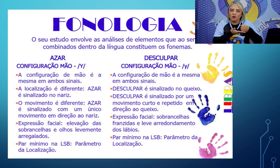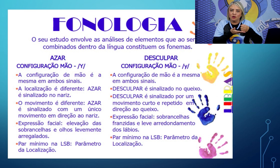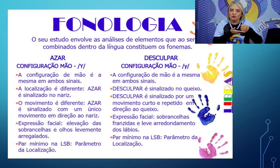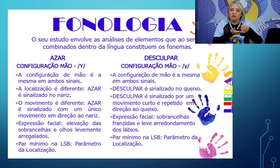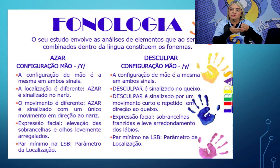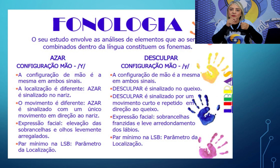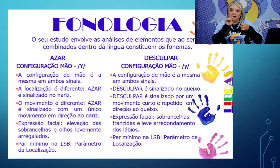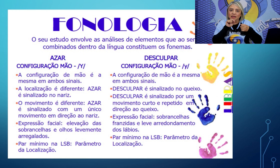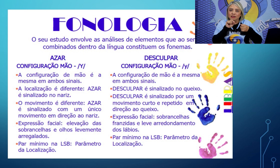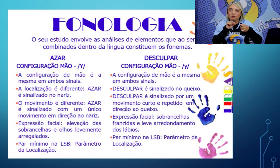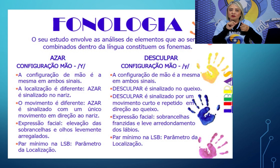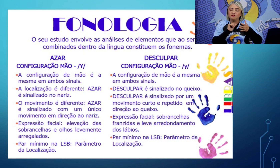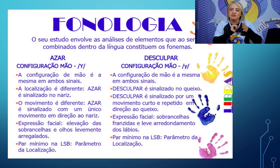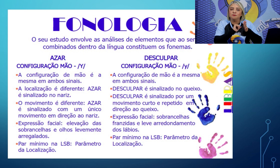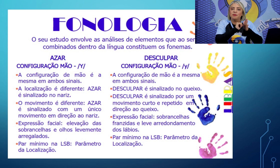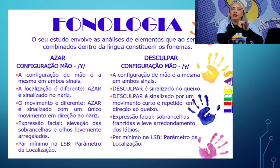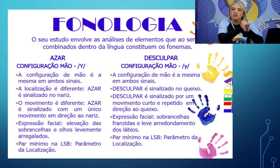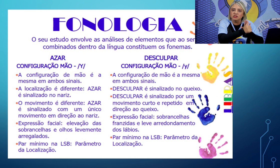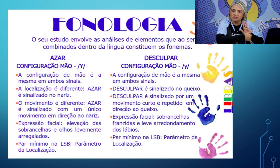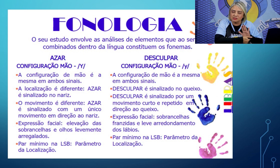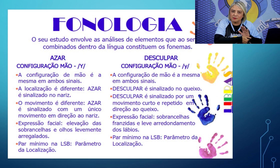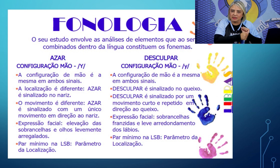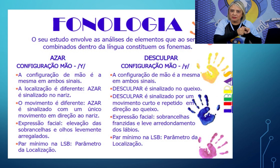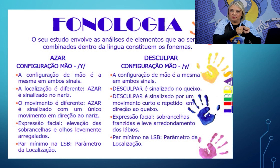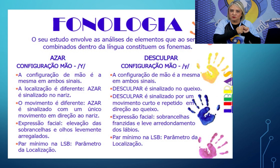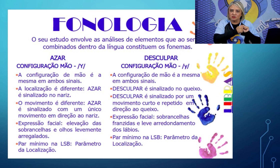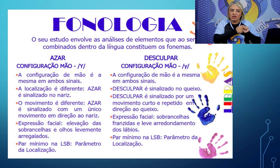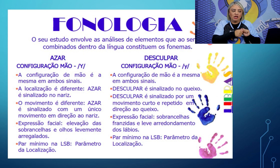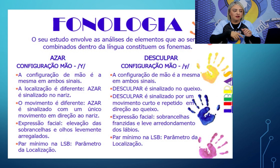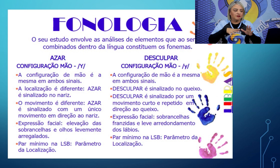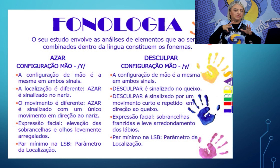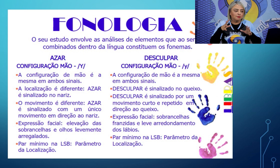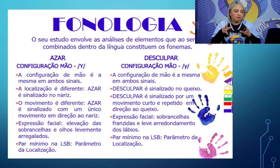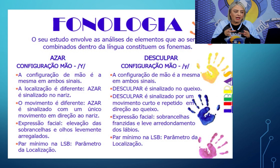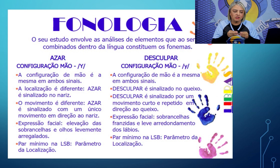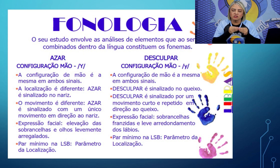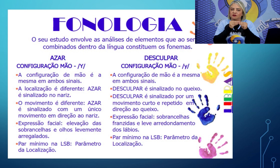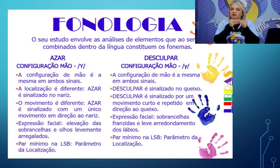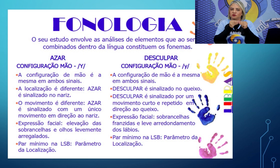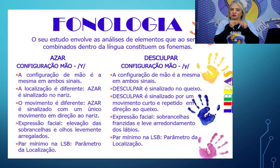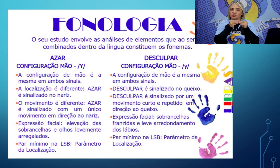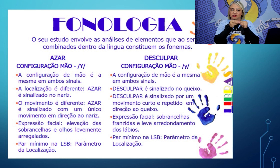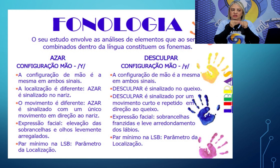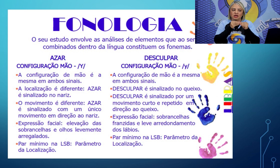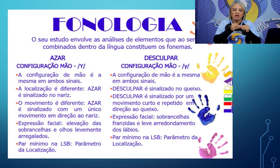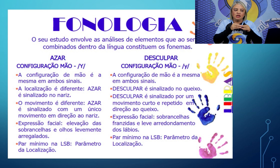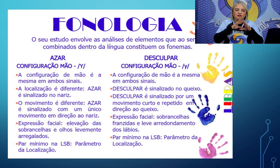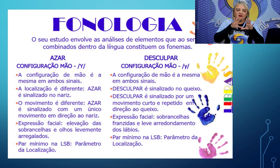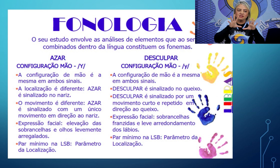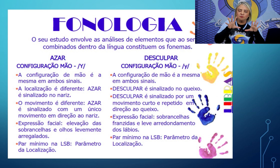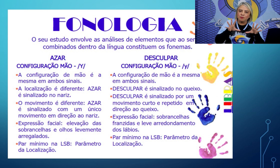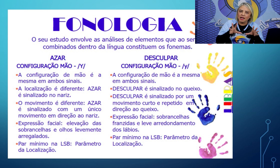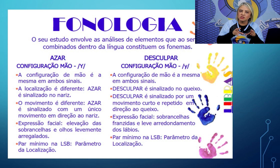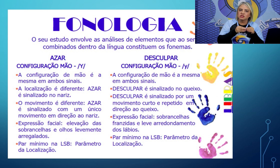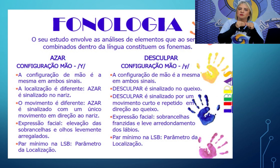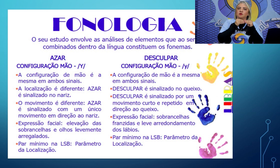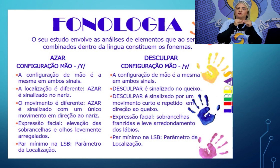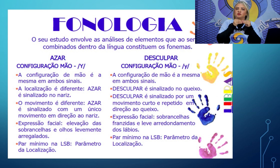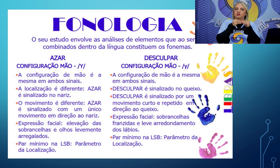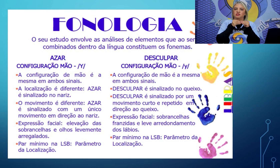teórico, saber que aquilo ali fazia parte desses parâmetros, que fazia parte da fonologia, que fazia parte da